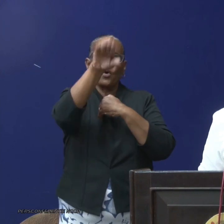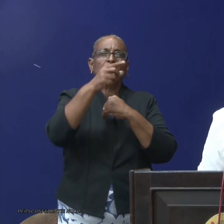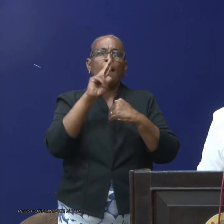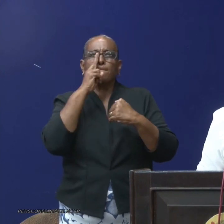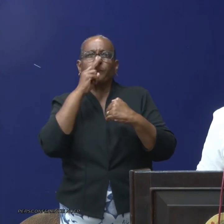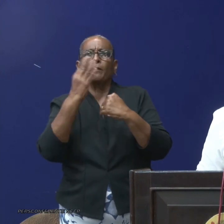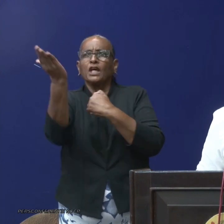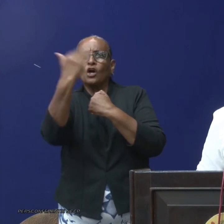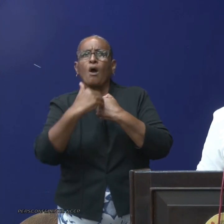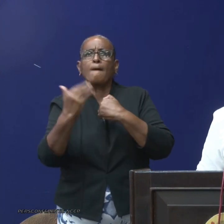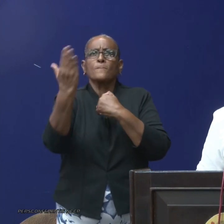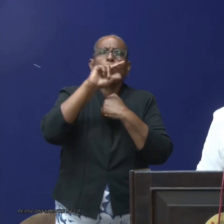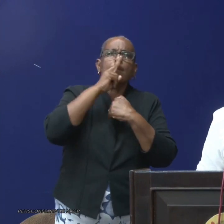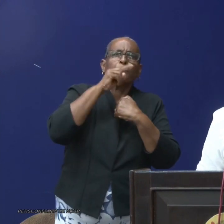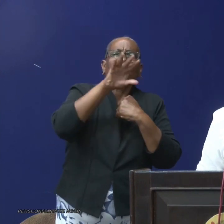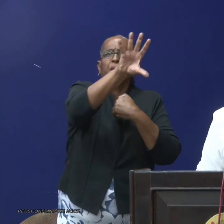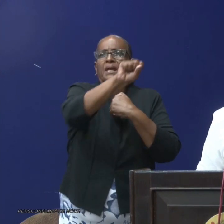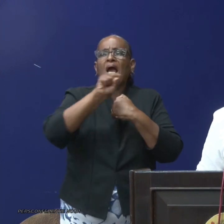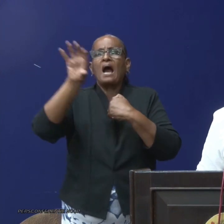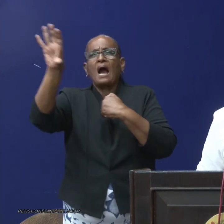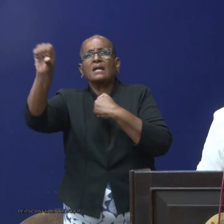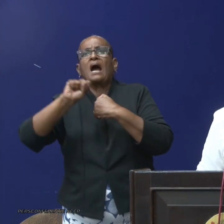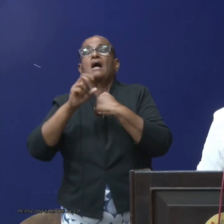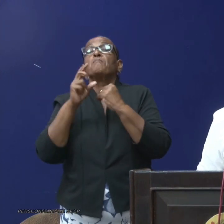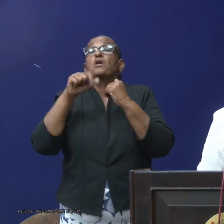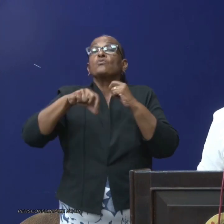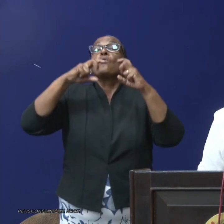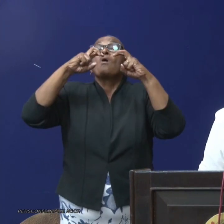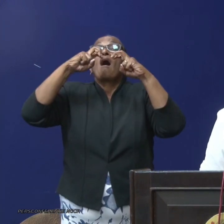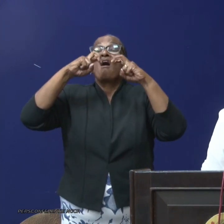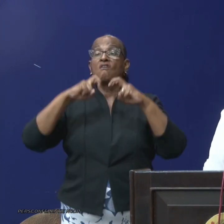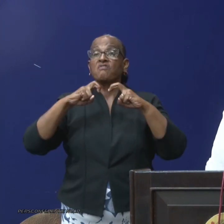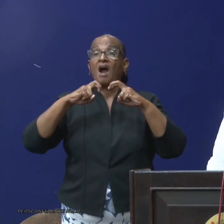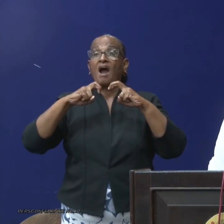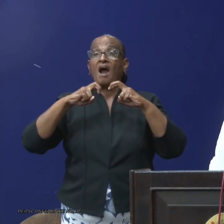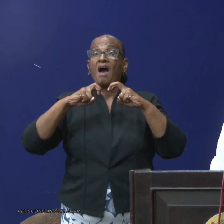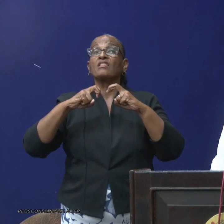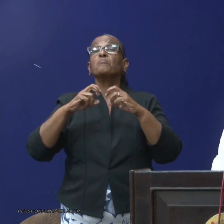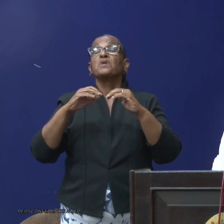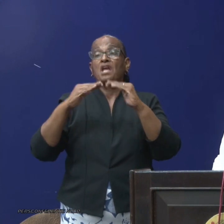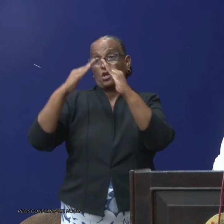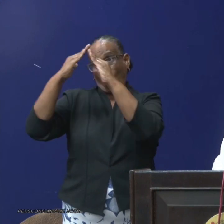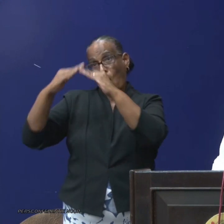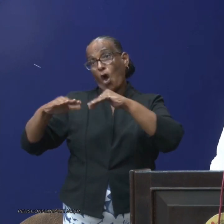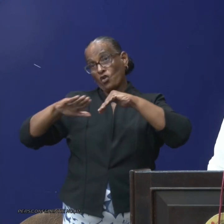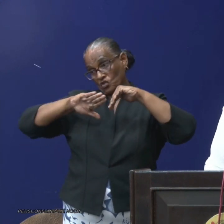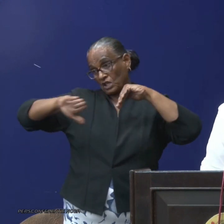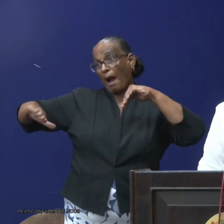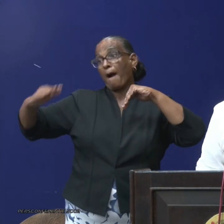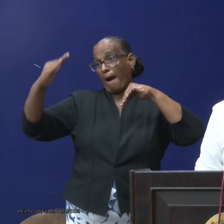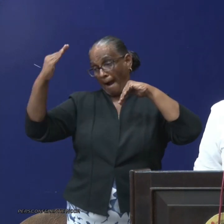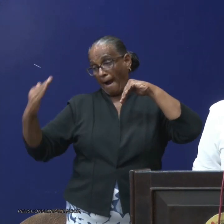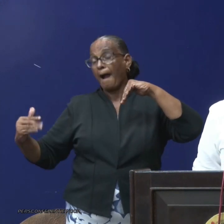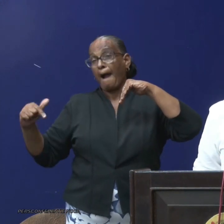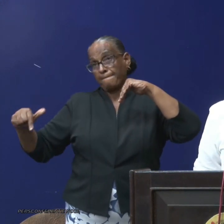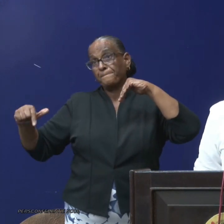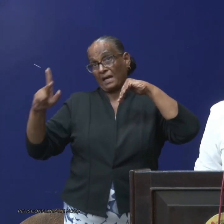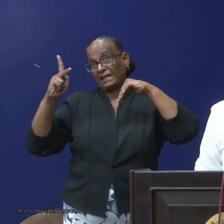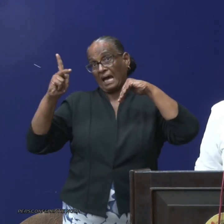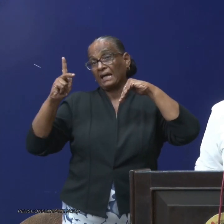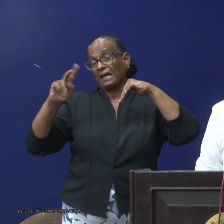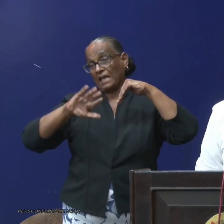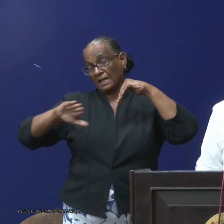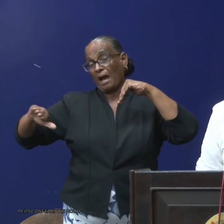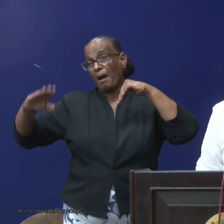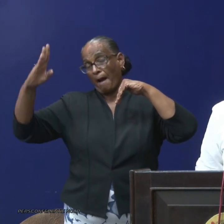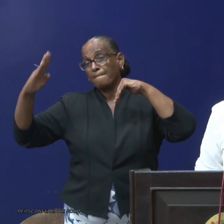krijgen. En dit is afhankelijk van het aantal beschikbare quarantainelocaties. En dat is